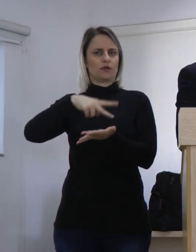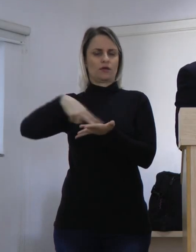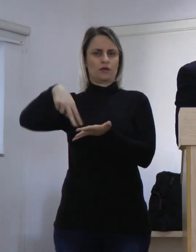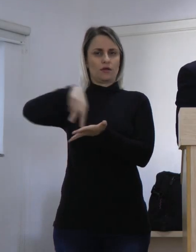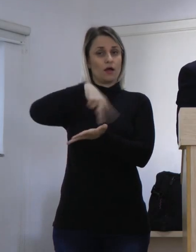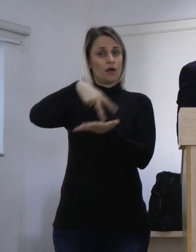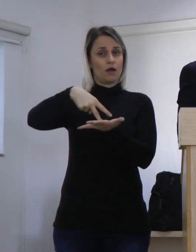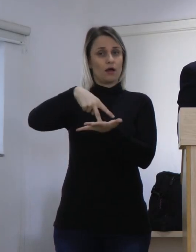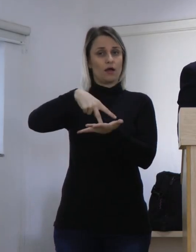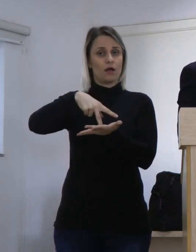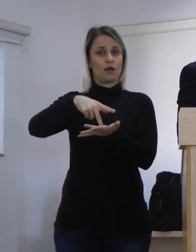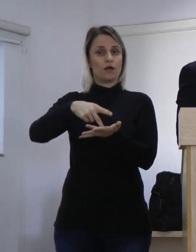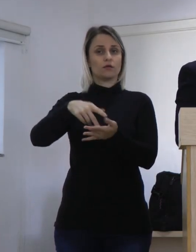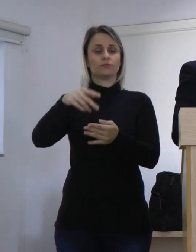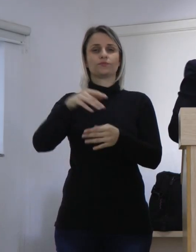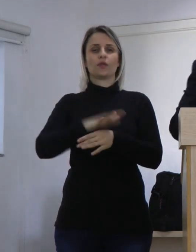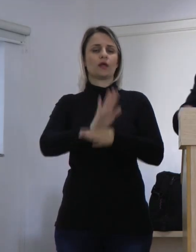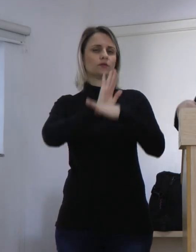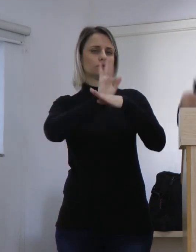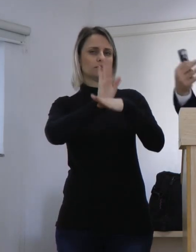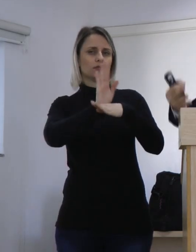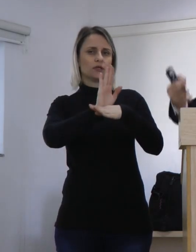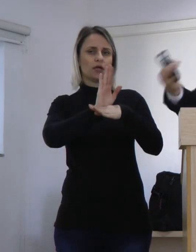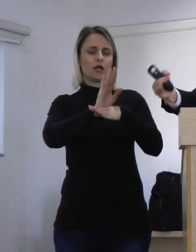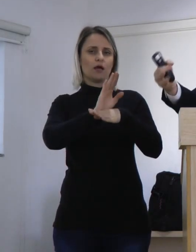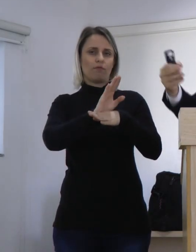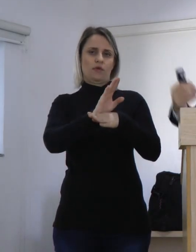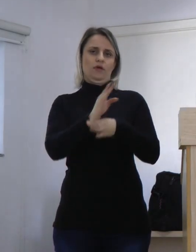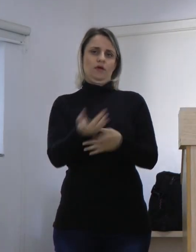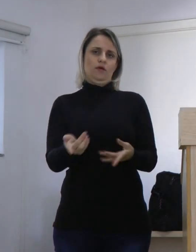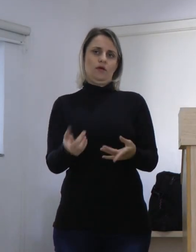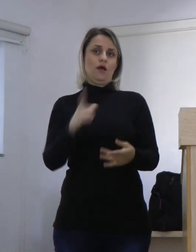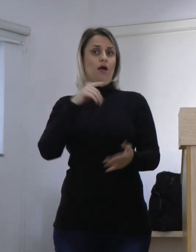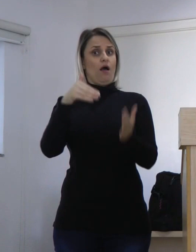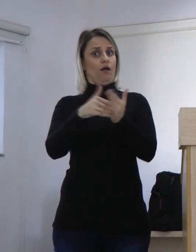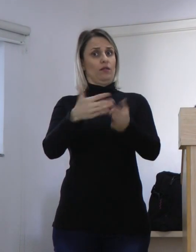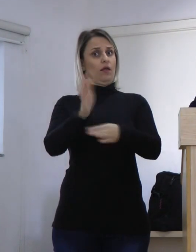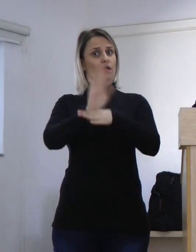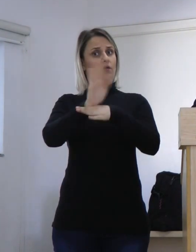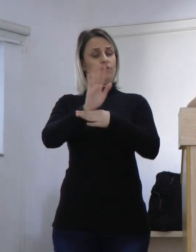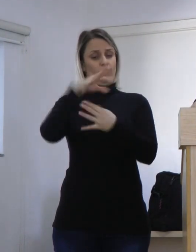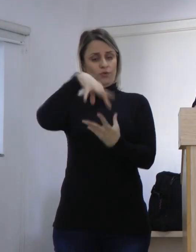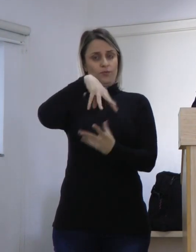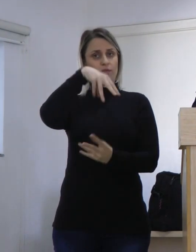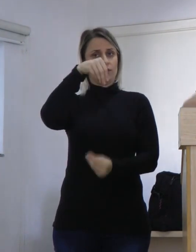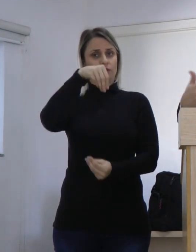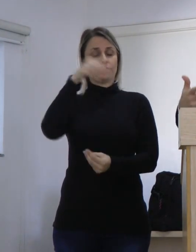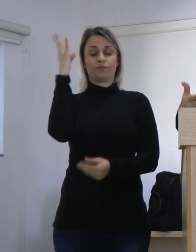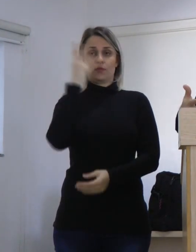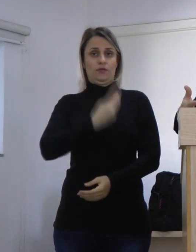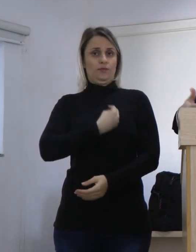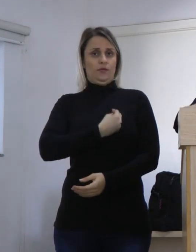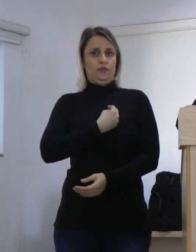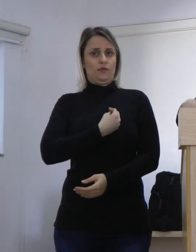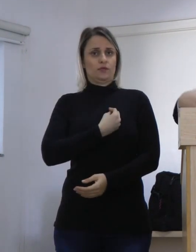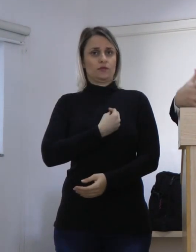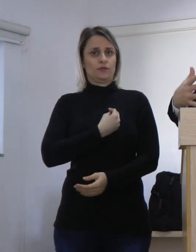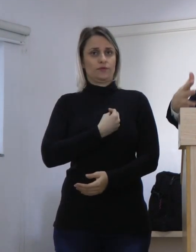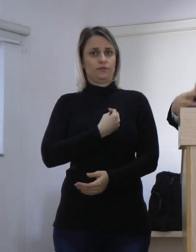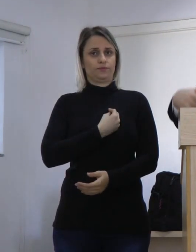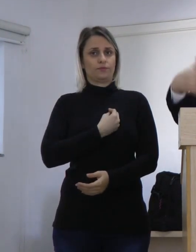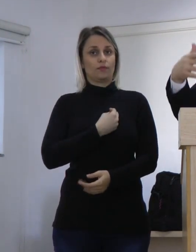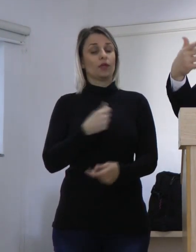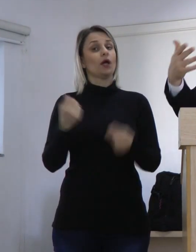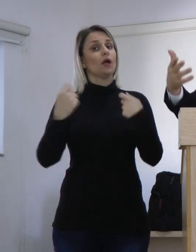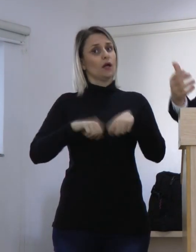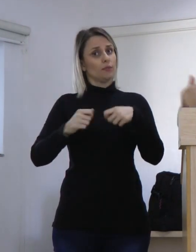não é? Cinema e até filmes espíritas nós temos hoje. Vamos prestigiar os filmes espíritas para que eles se